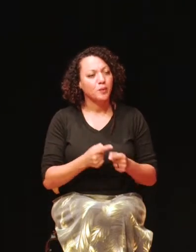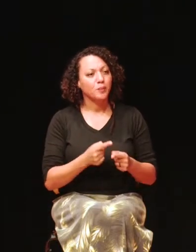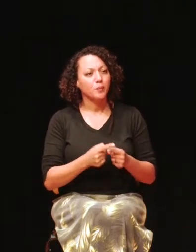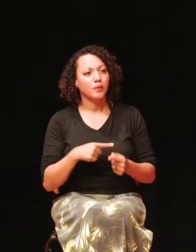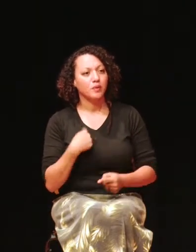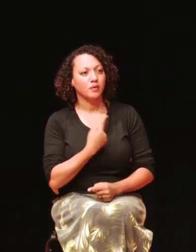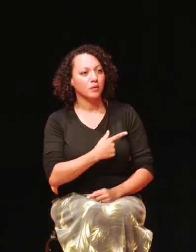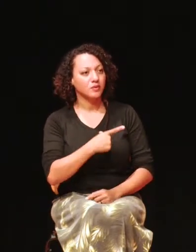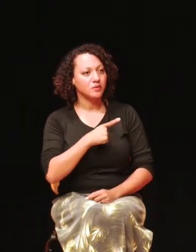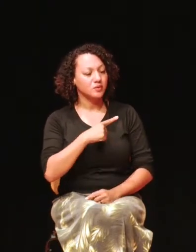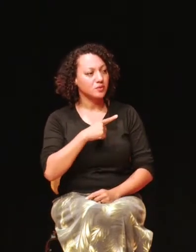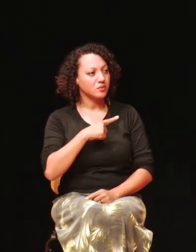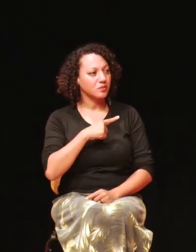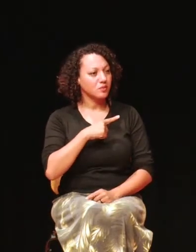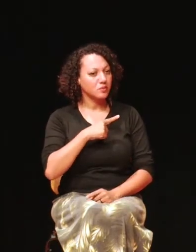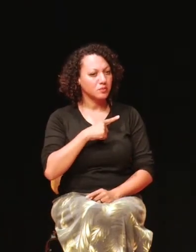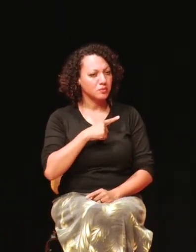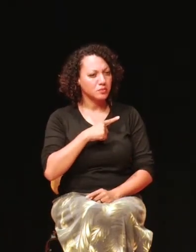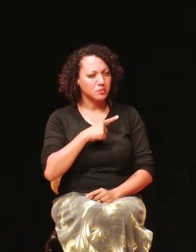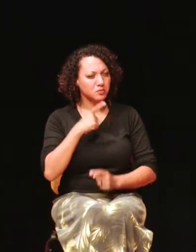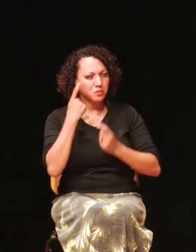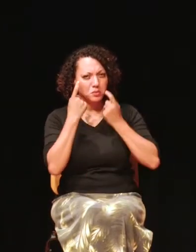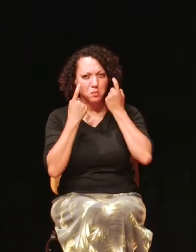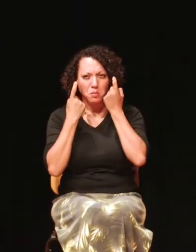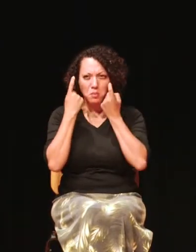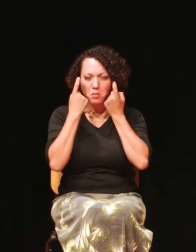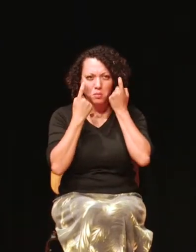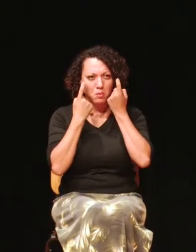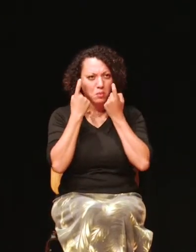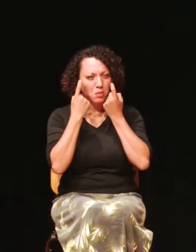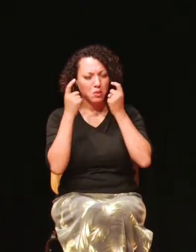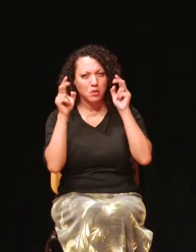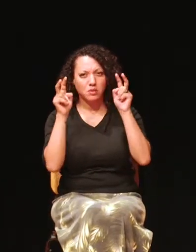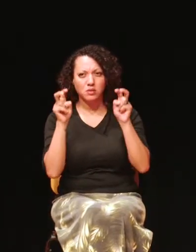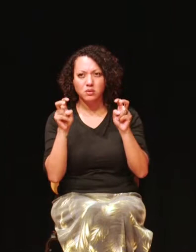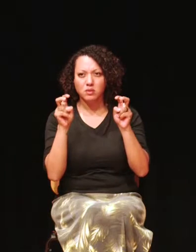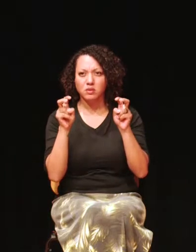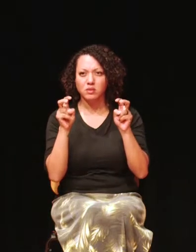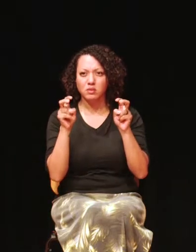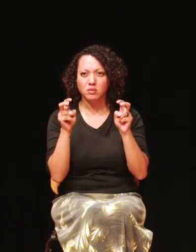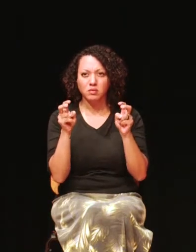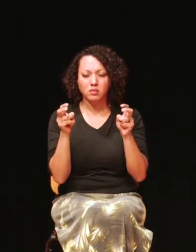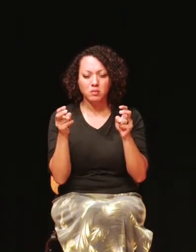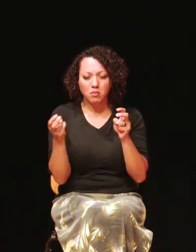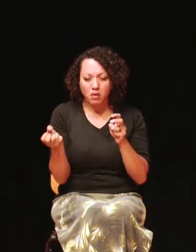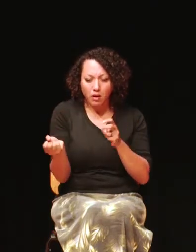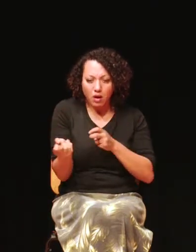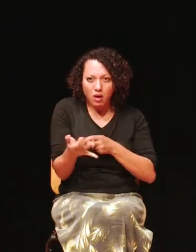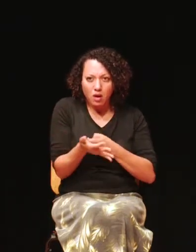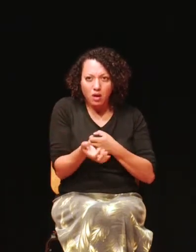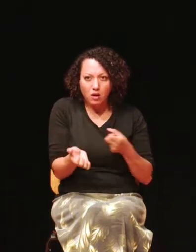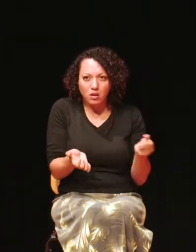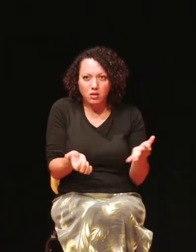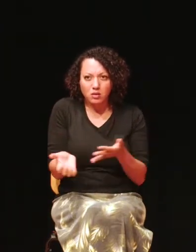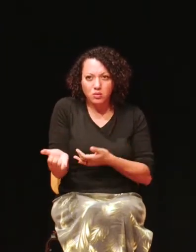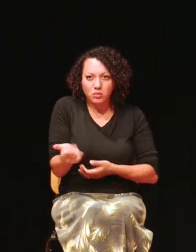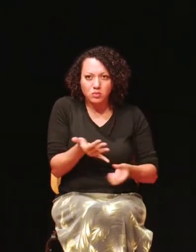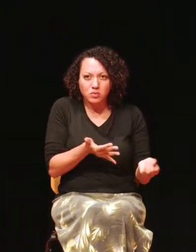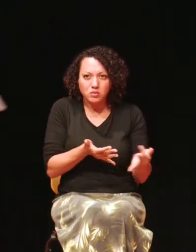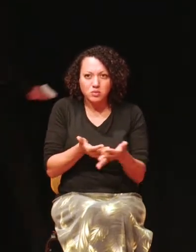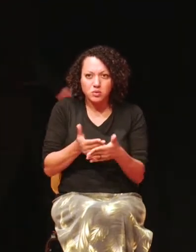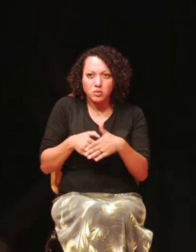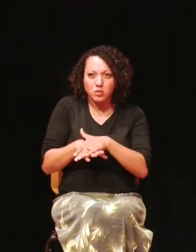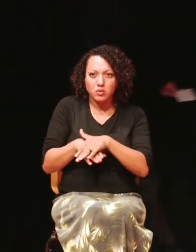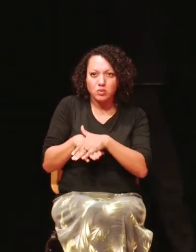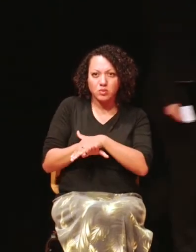nós temos que nos preocupar tanto com a questão da atualização da